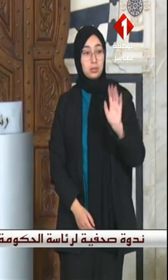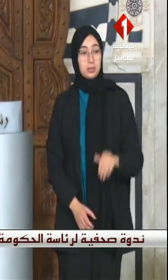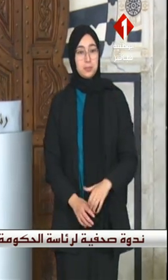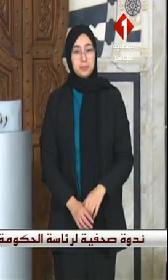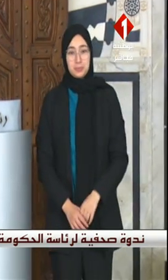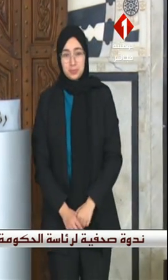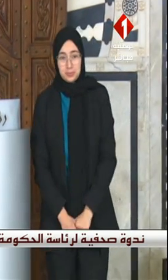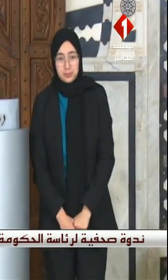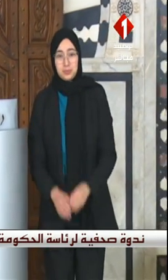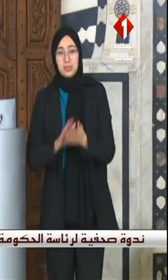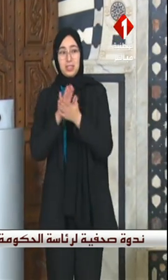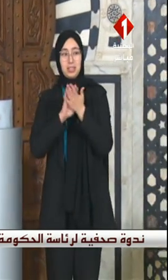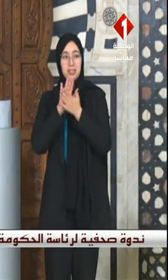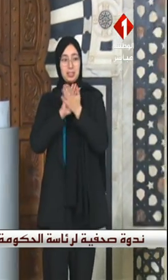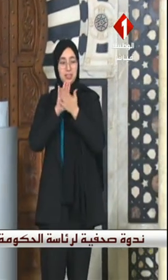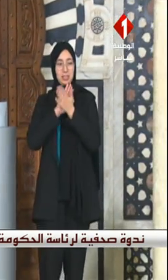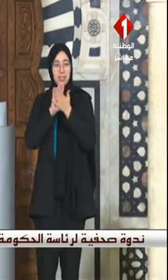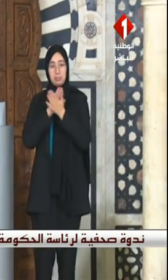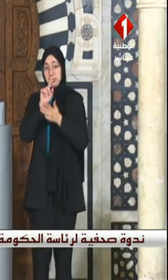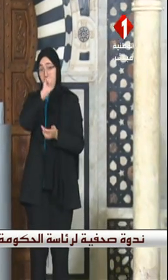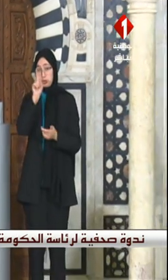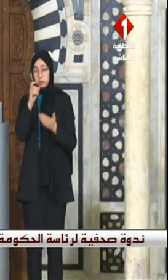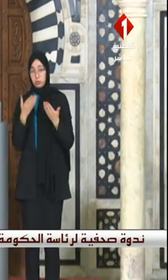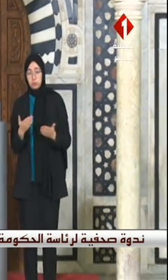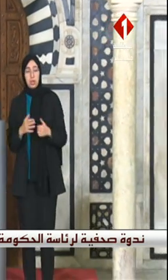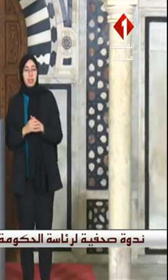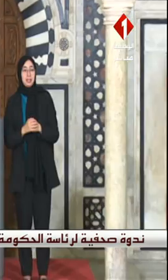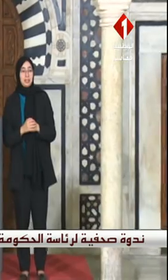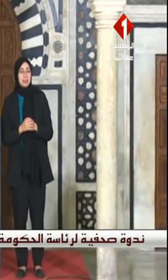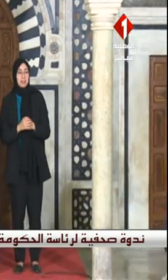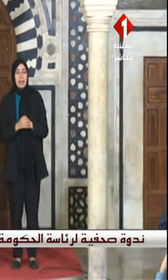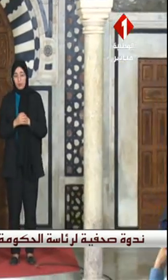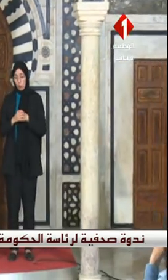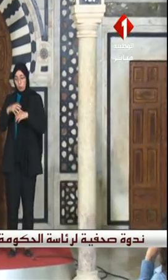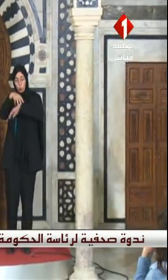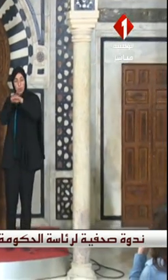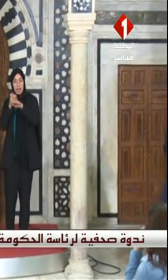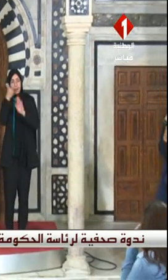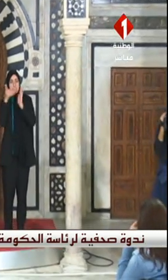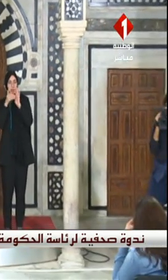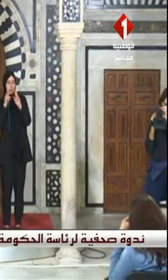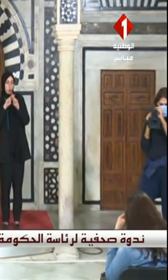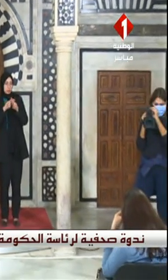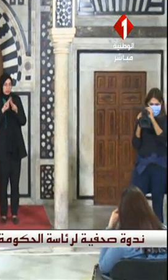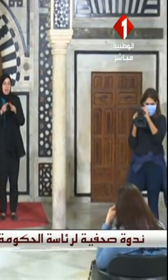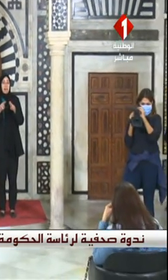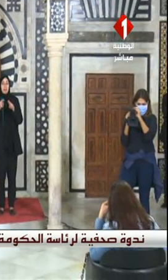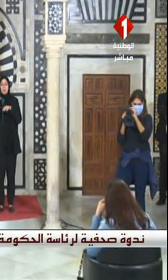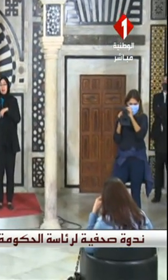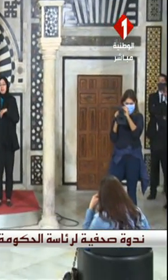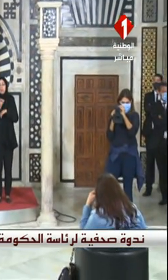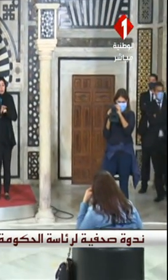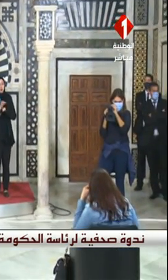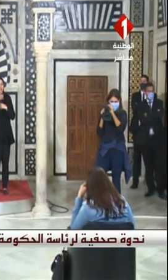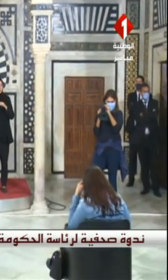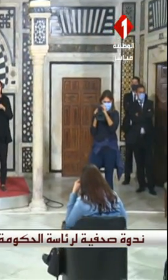سيد انصاف، سؤال هو قلت للوضع معناها تحسن في بعض الولايات، فما ايضا حتى بعض المعتمدات